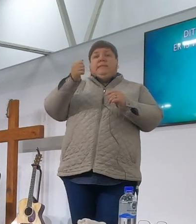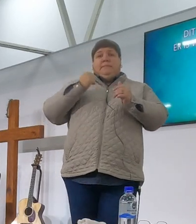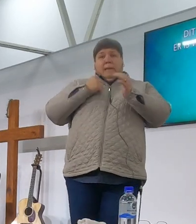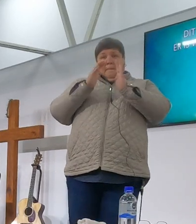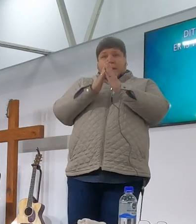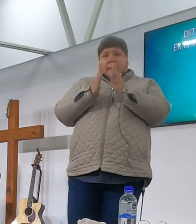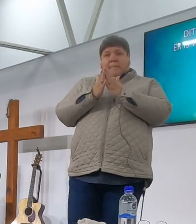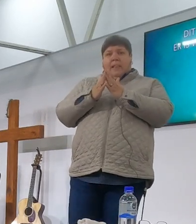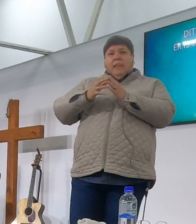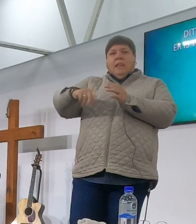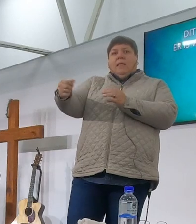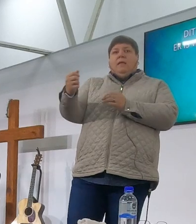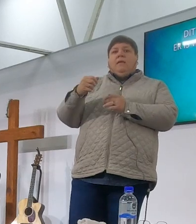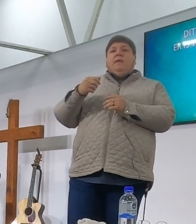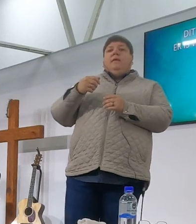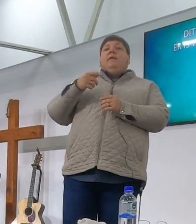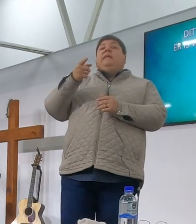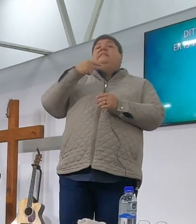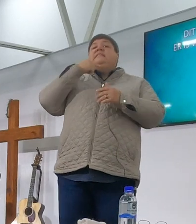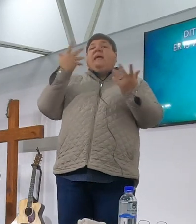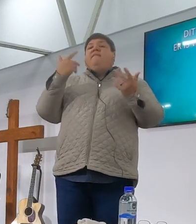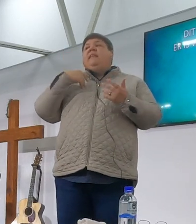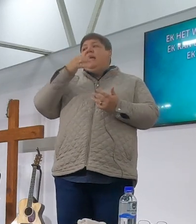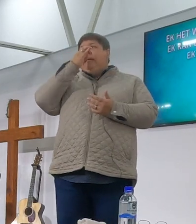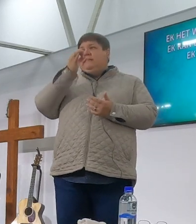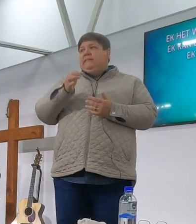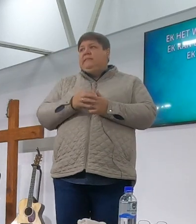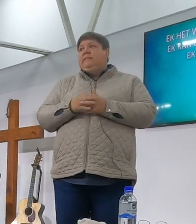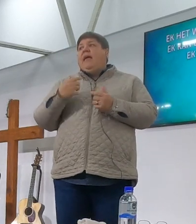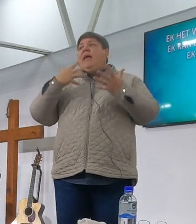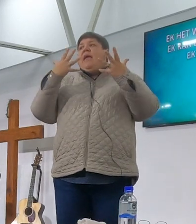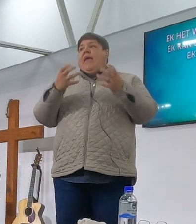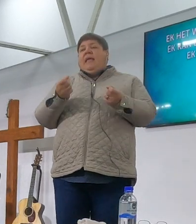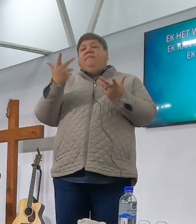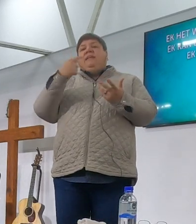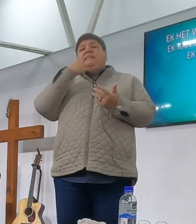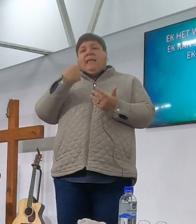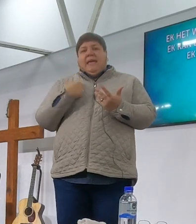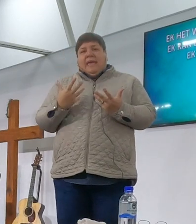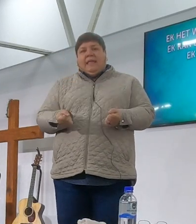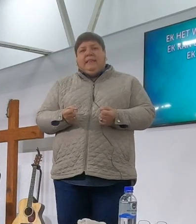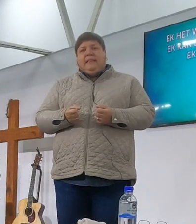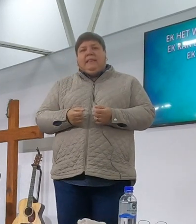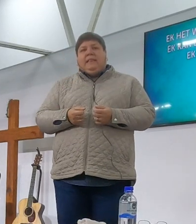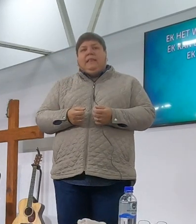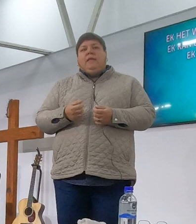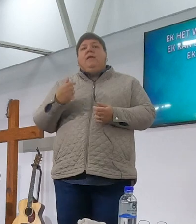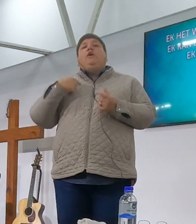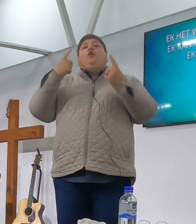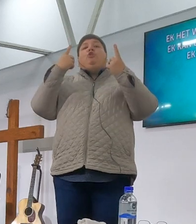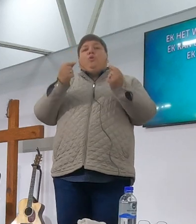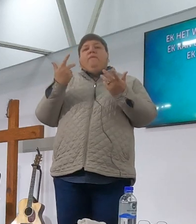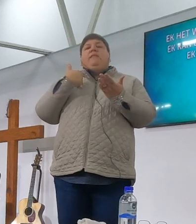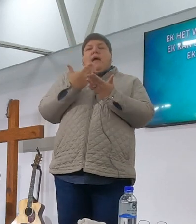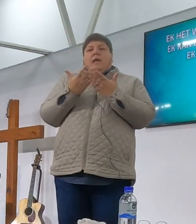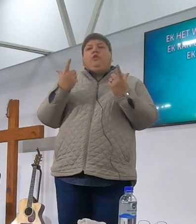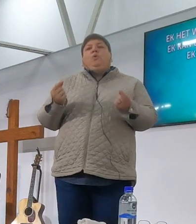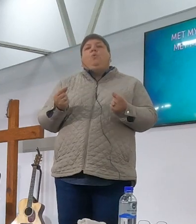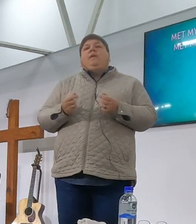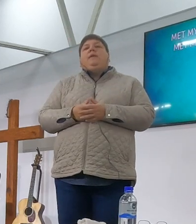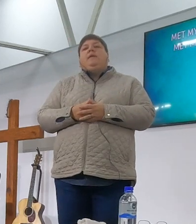Bybel. Ek is wat dit sê ek is. Ek het wat dit sê ek het. Ek kan doen wat dit sê ek kan